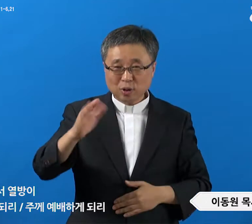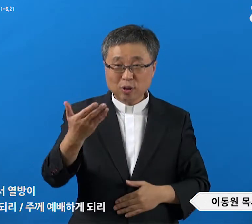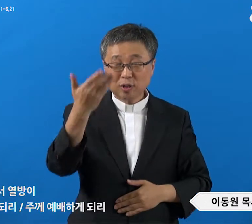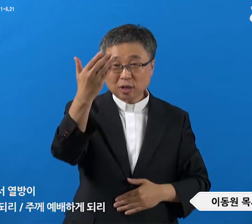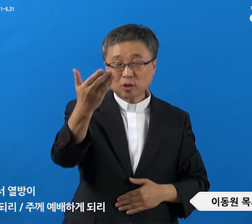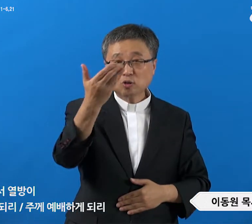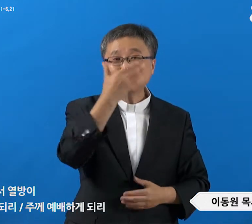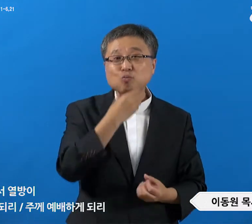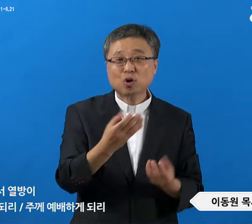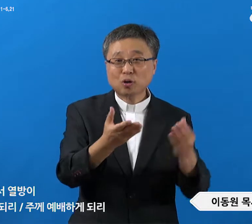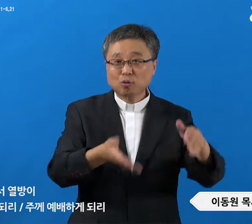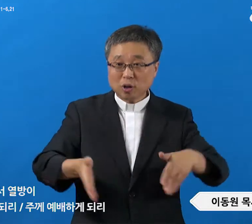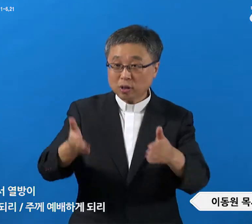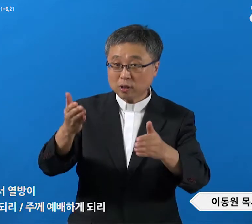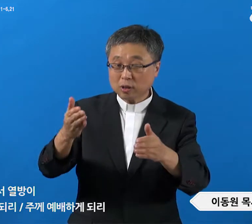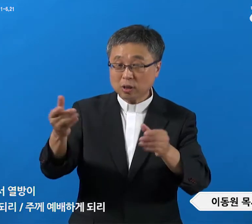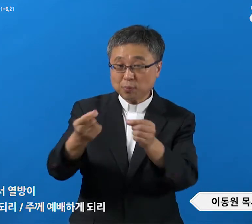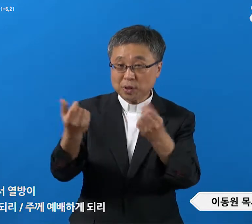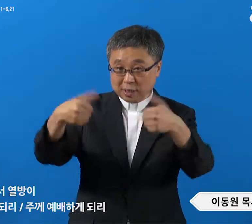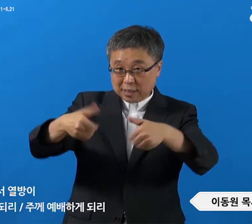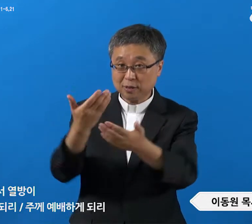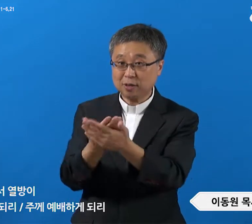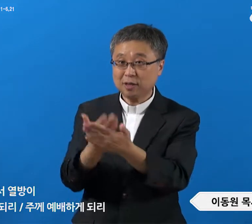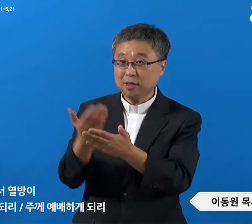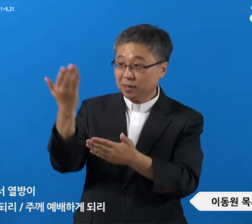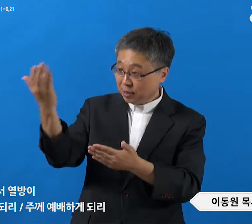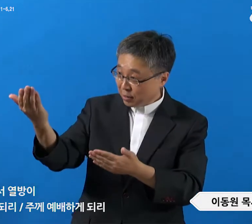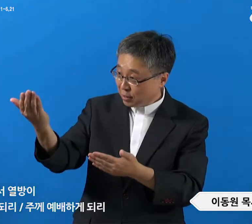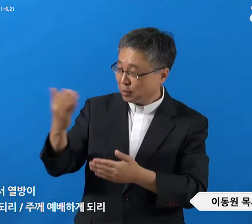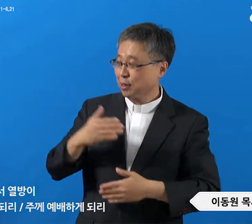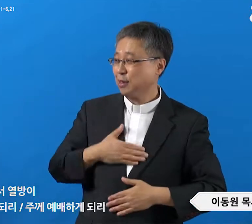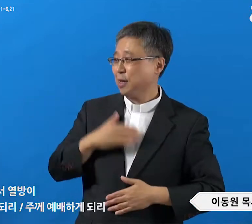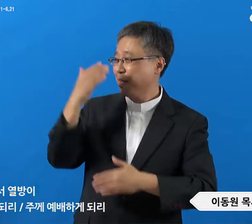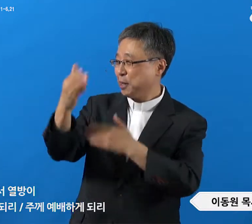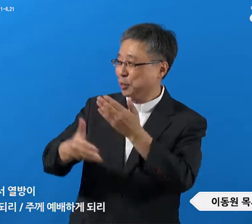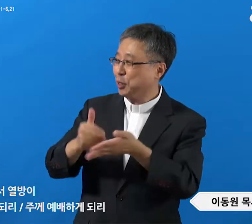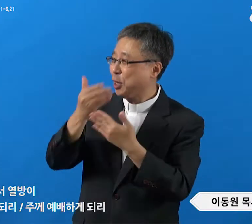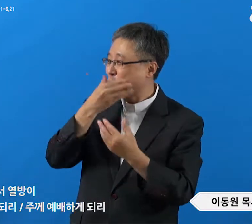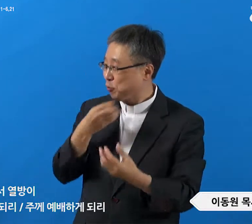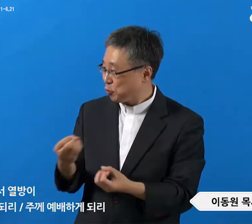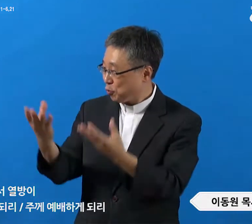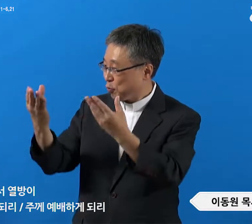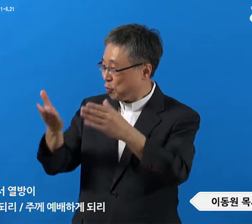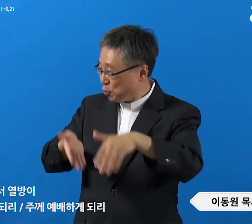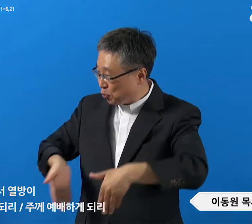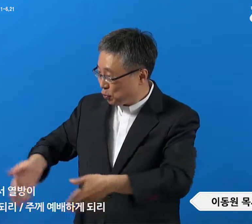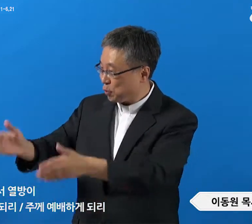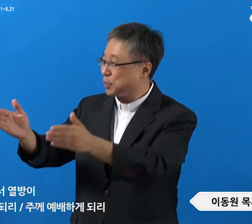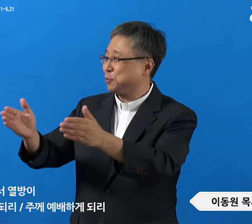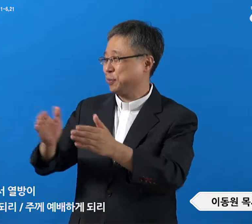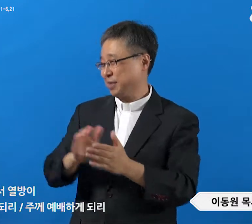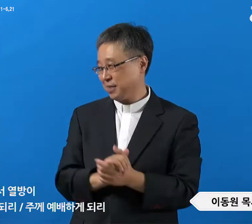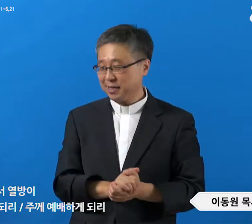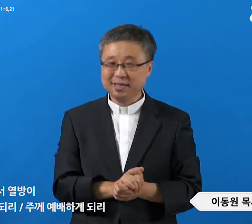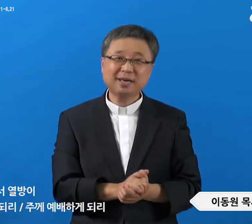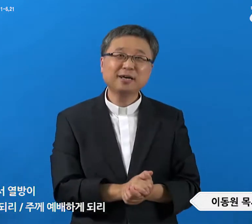축복의 통로이십니다. 옆에 있는 사람에게 한번 해보세요. 시작. 당신은 하나님의 축복의 통로이십니다.